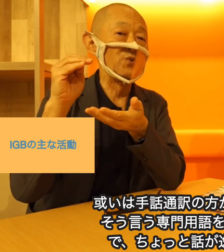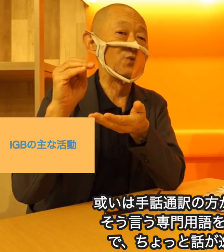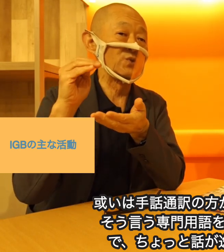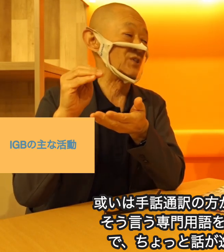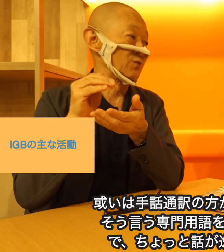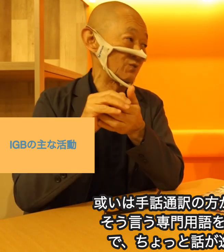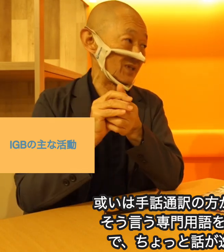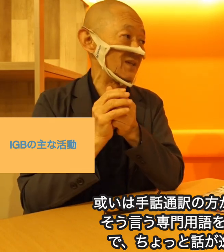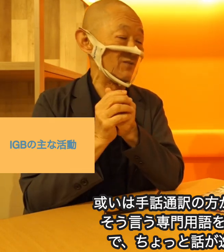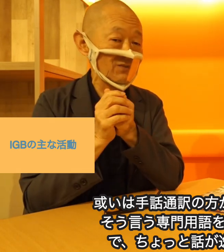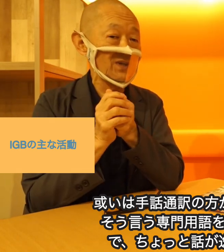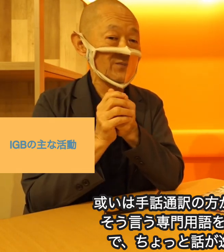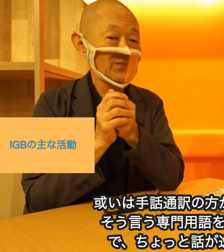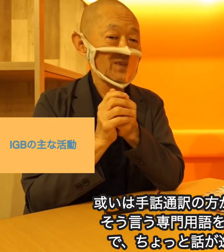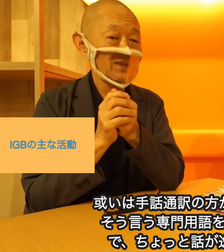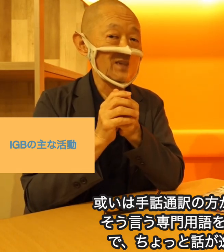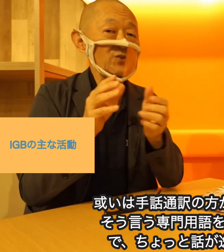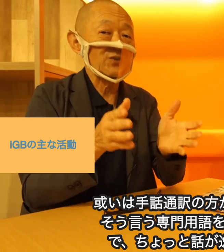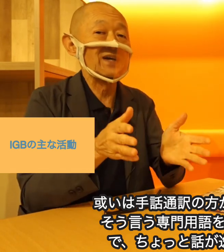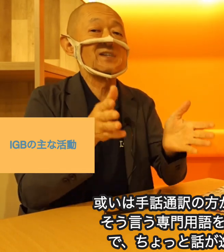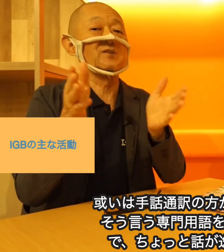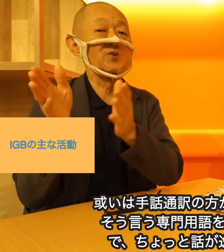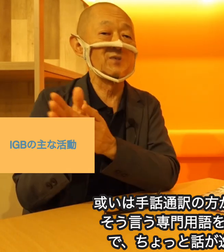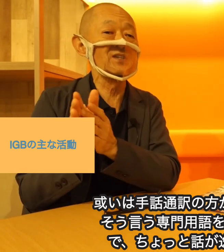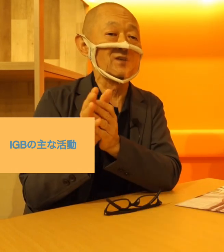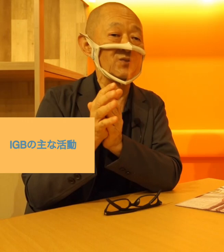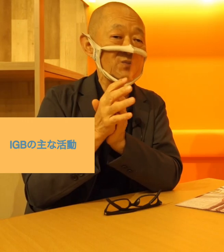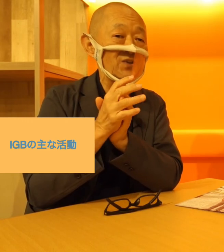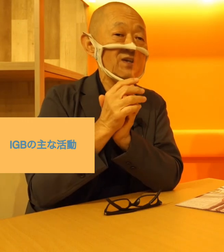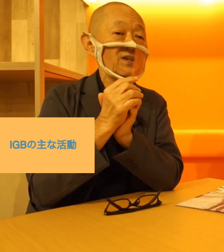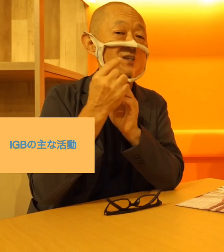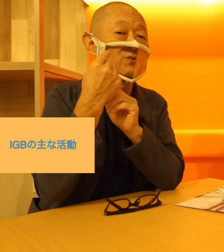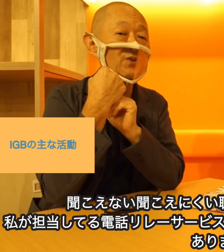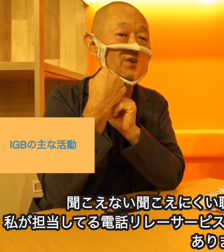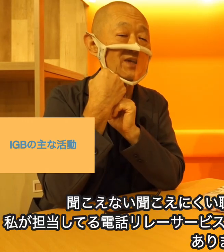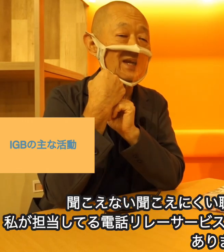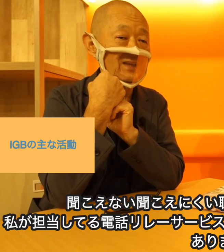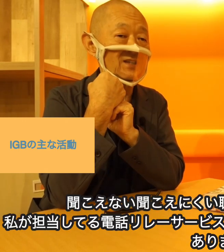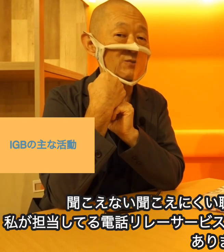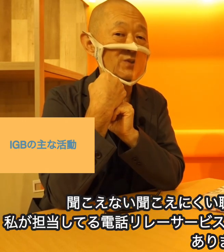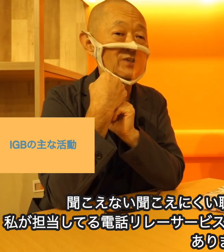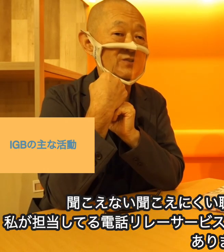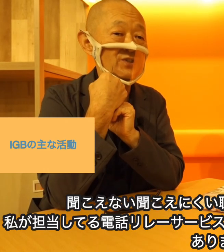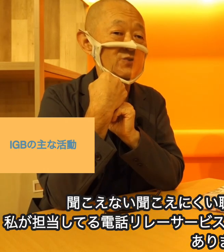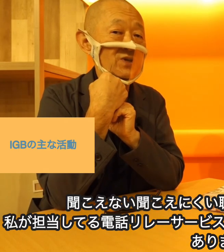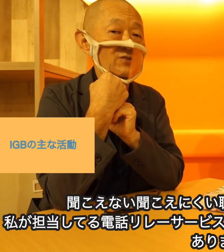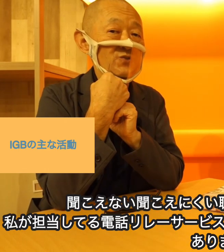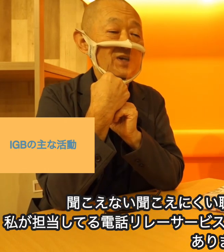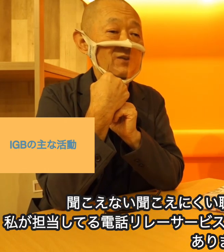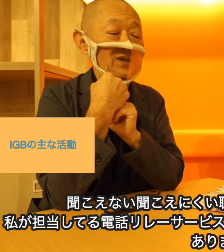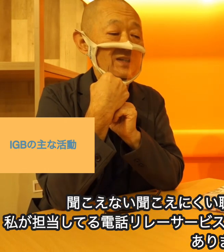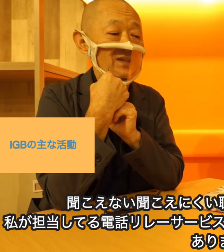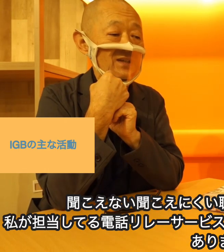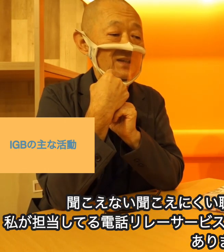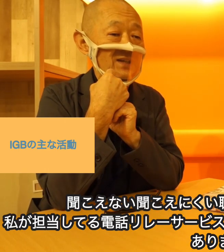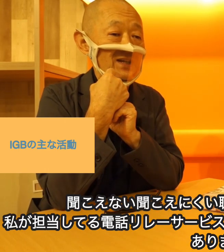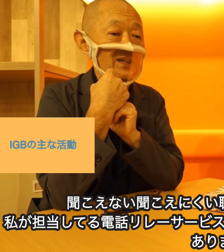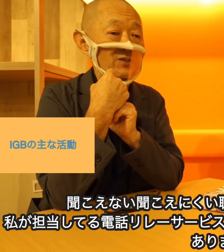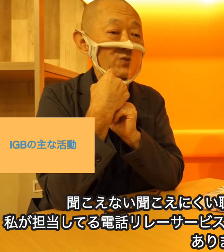語を知ることができると。でちょっと話がそれましたけども、聞こえない聞こえにくい聴覚障害の方々にとっ